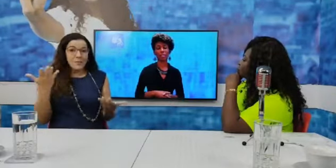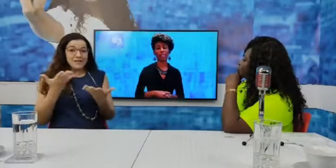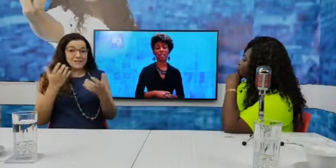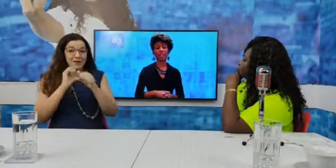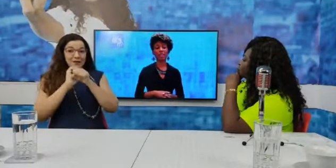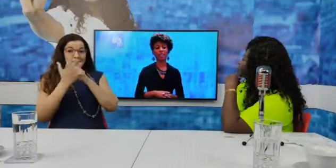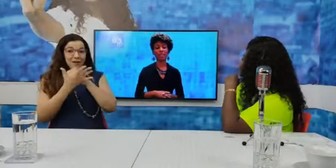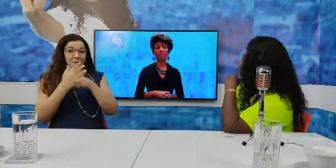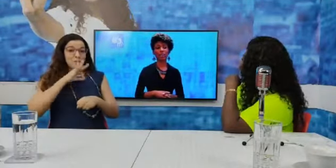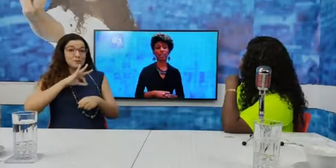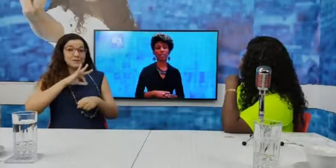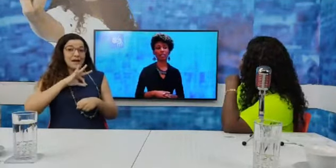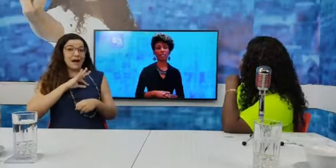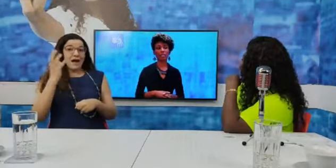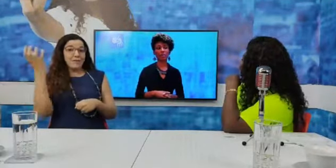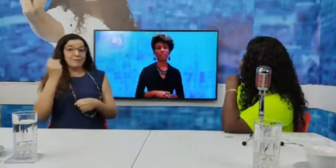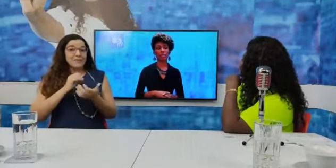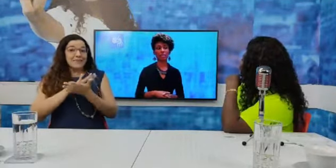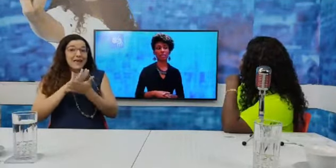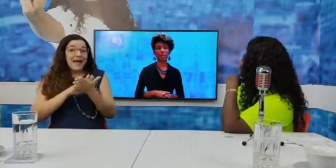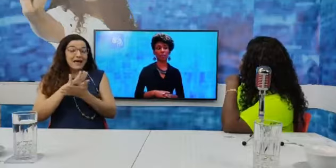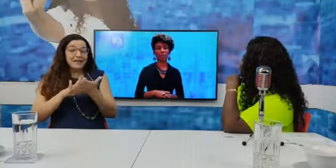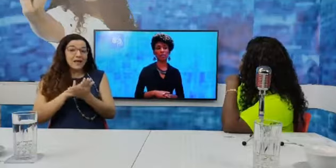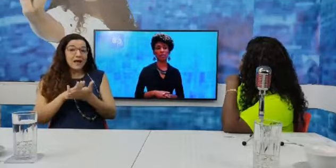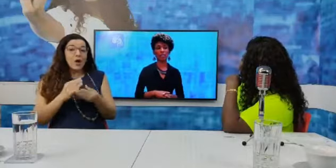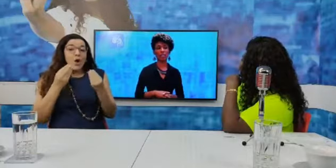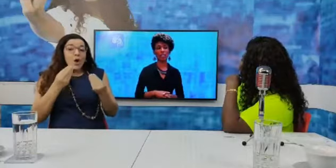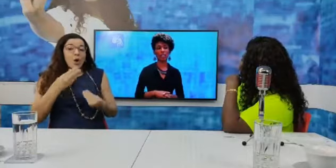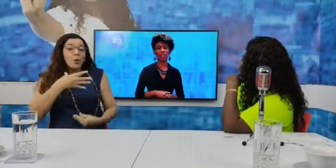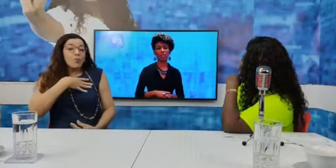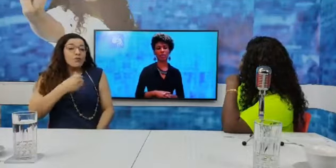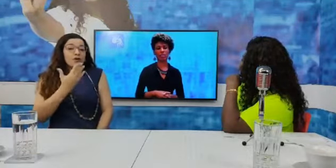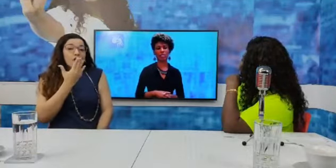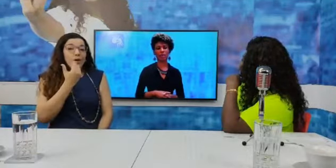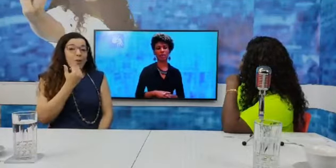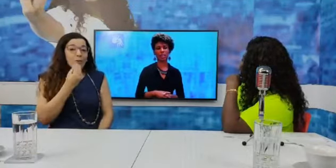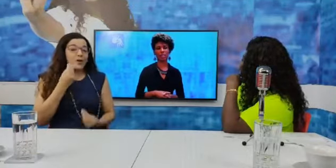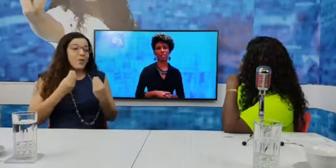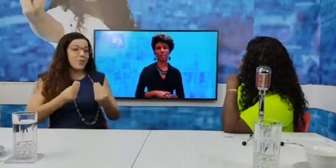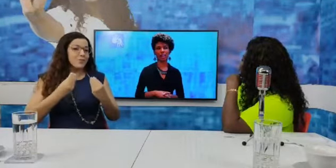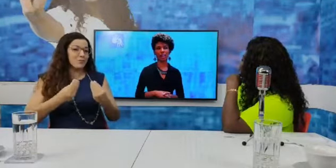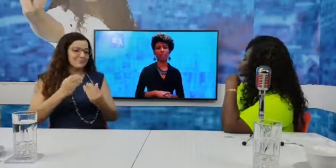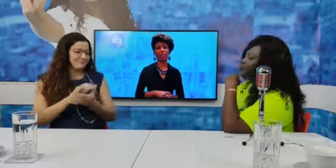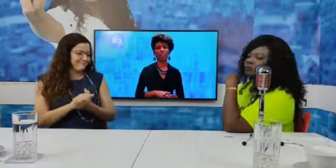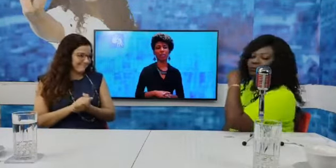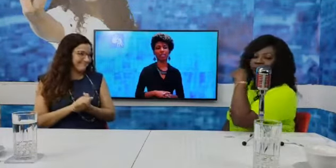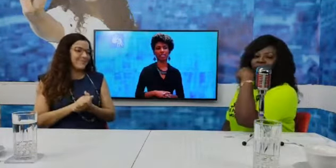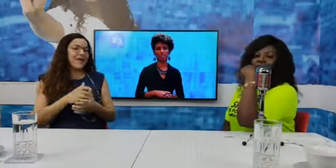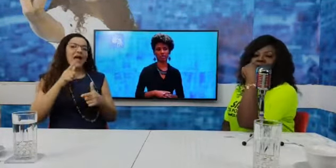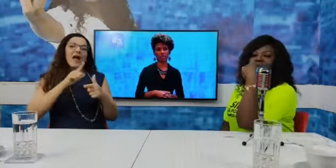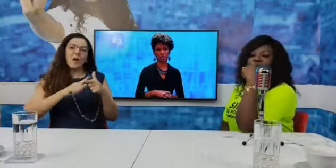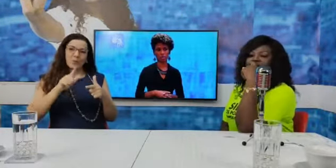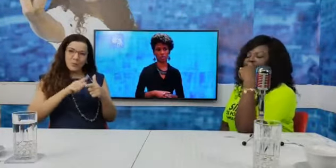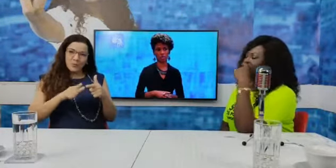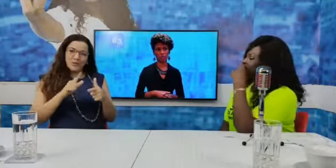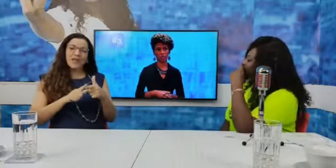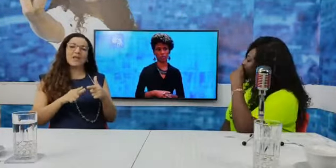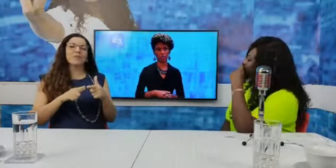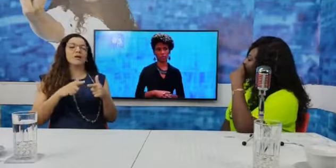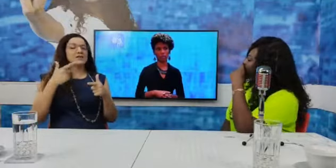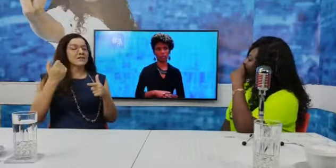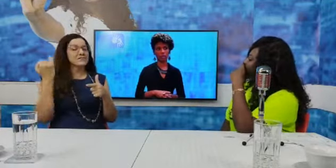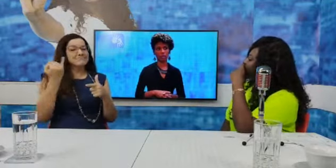Mas a questão é, como é que vai ajudar essas pessoas? Muitas pessoas não têm como conseguir trabalho, salário, como é que vai alimentar seus filhos?